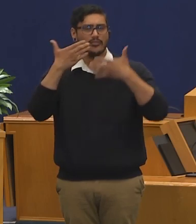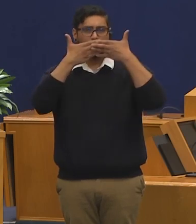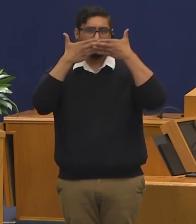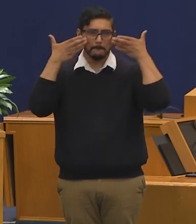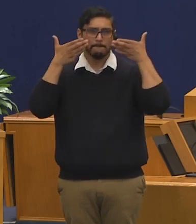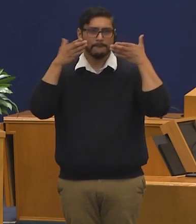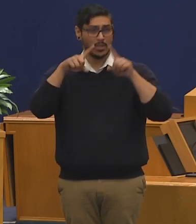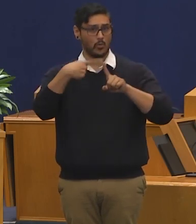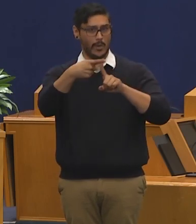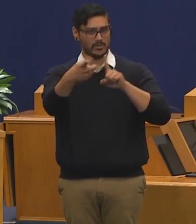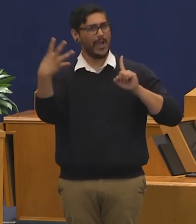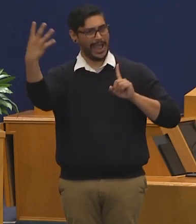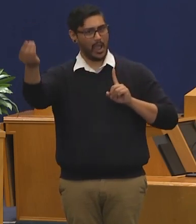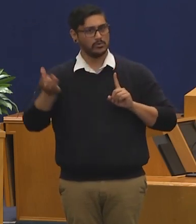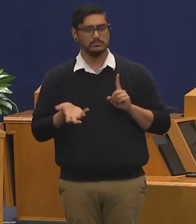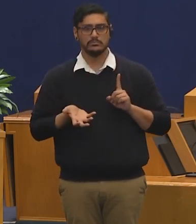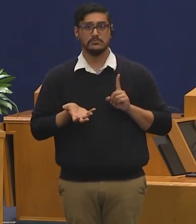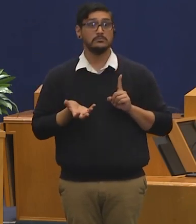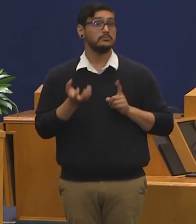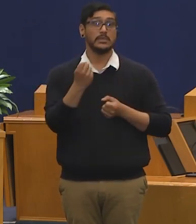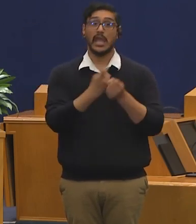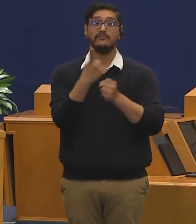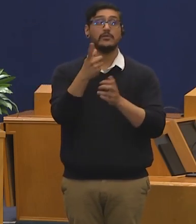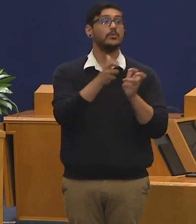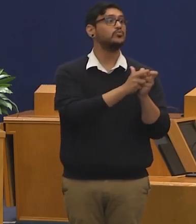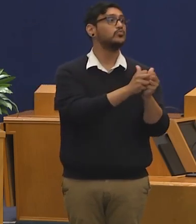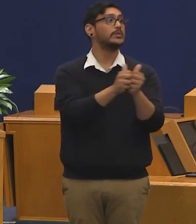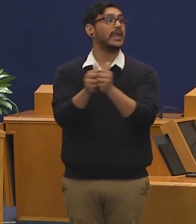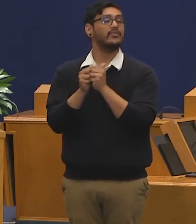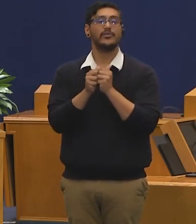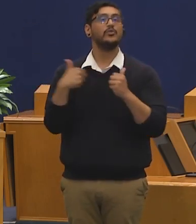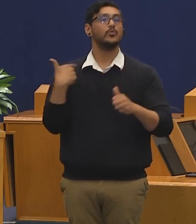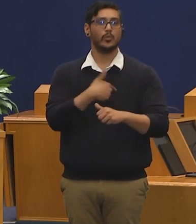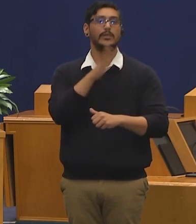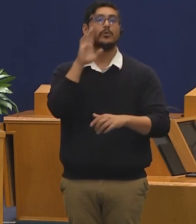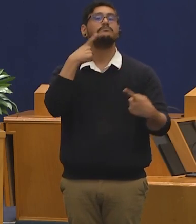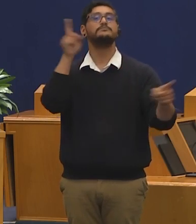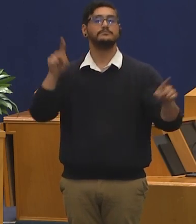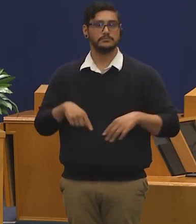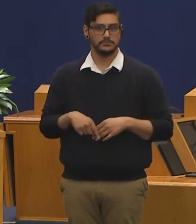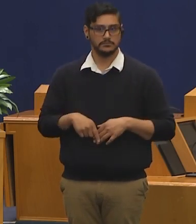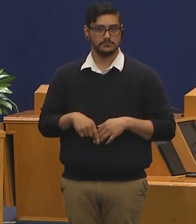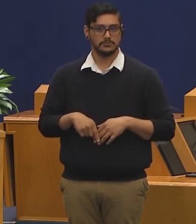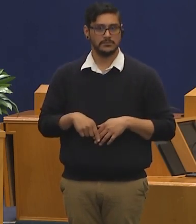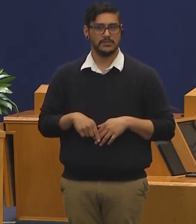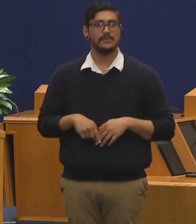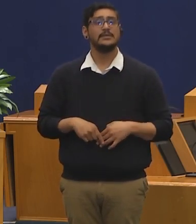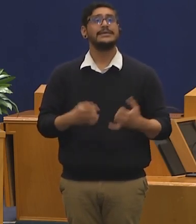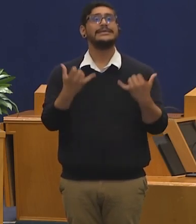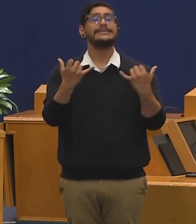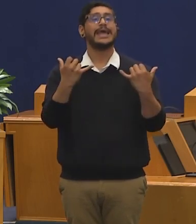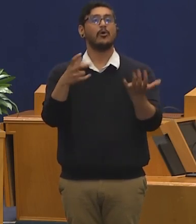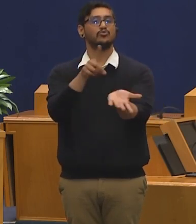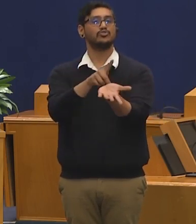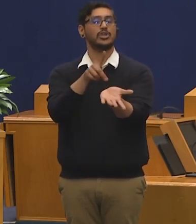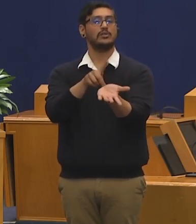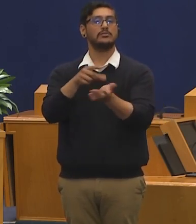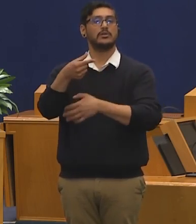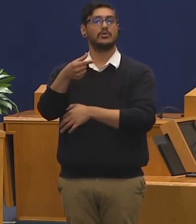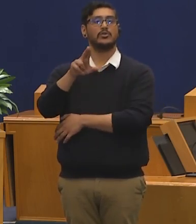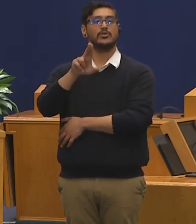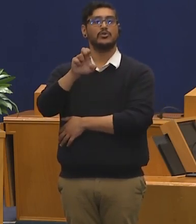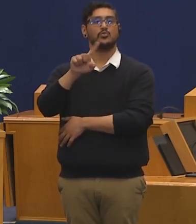sales. Vamos todos juntos a superar esto. Y ahora me da un placer traer a la doctora Gutiérrez